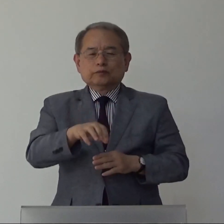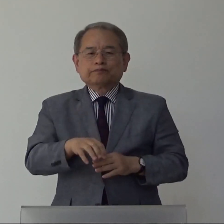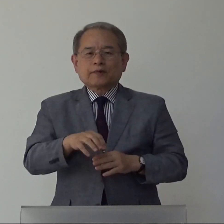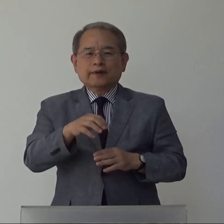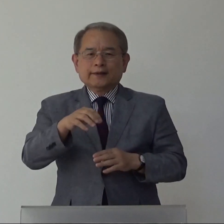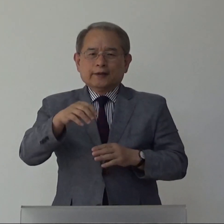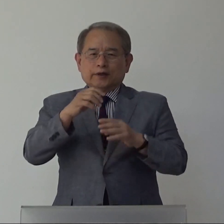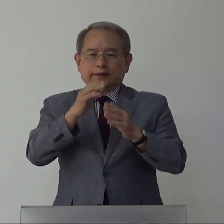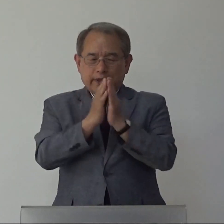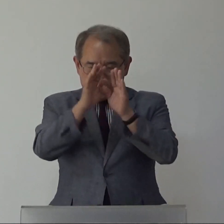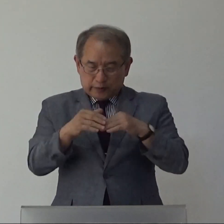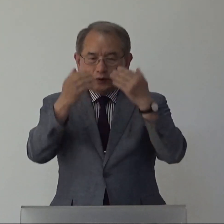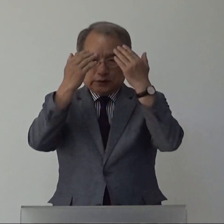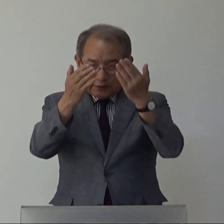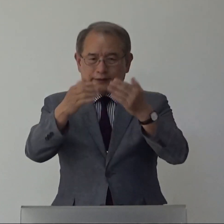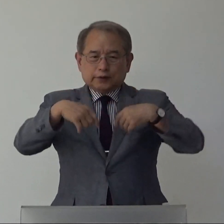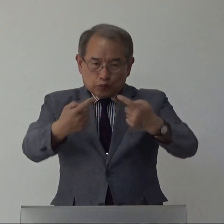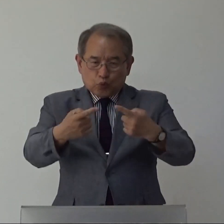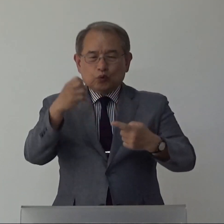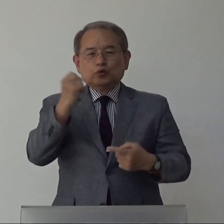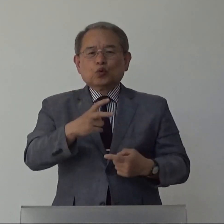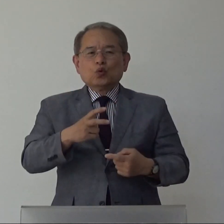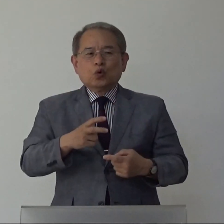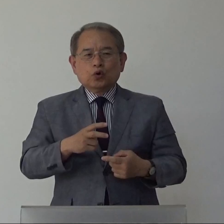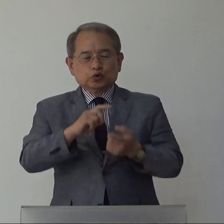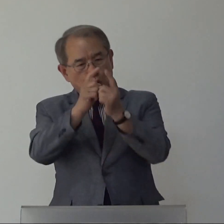모두 똑같습니다. 교회에서